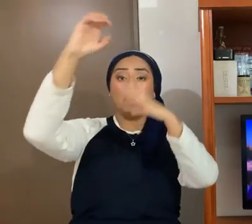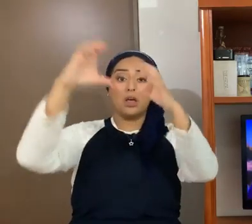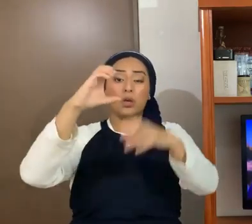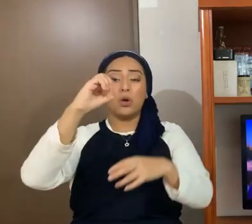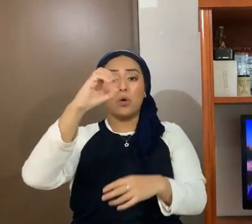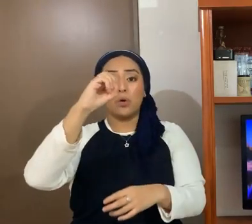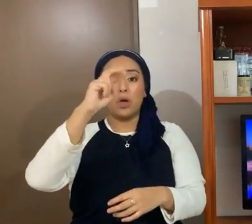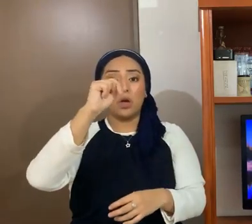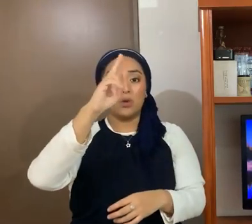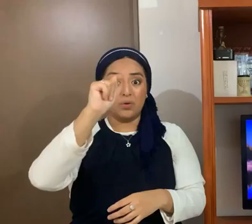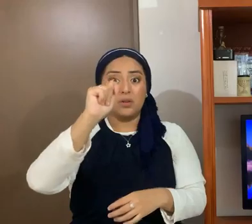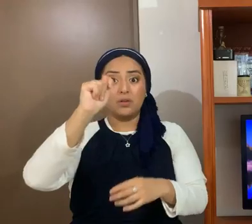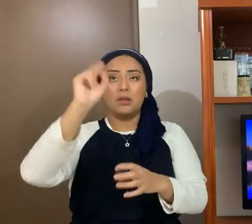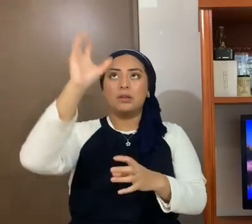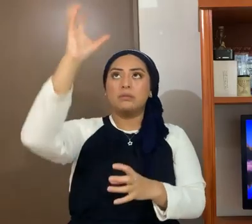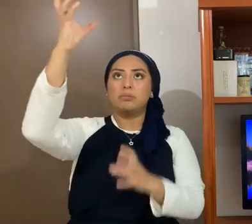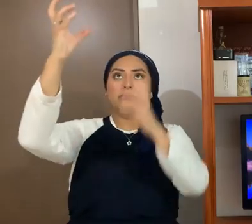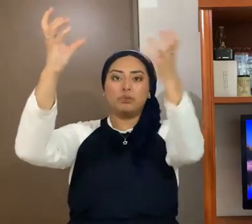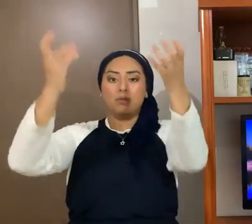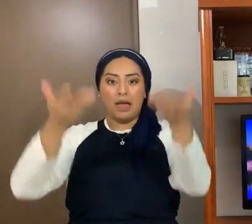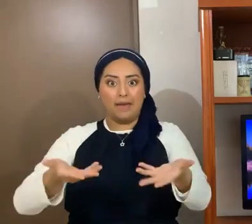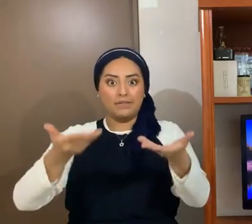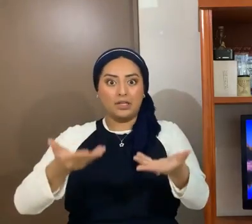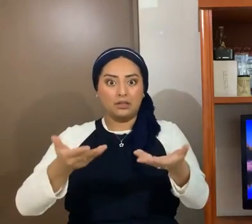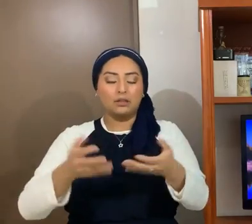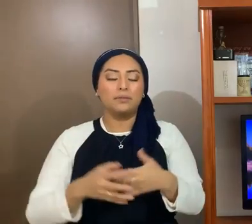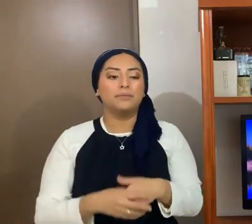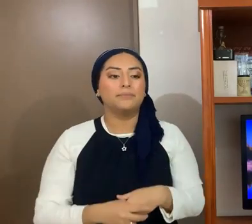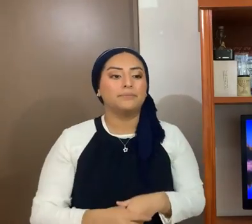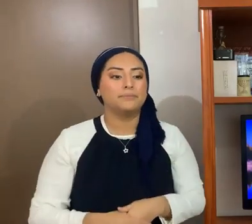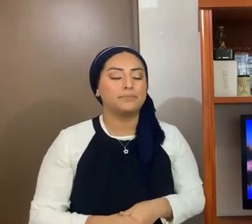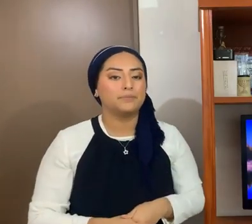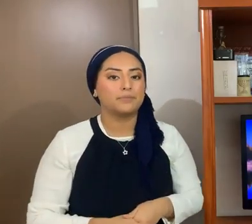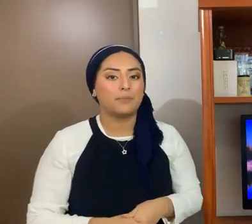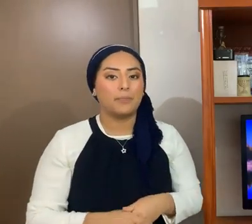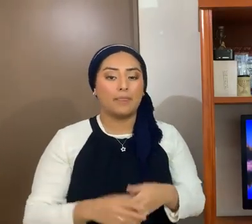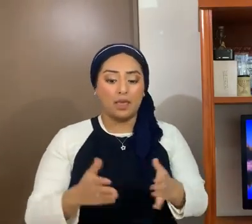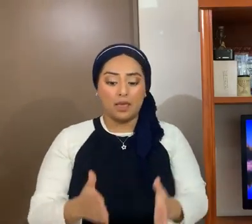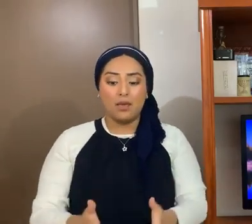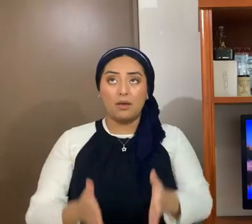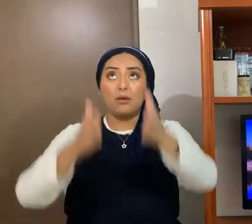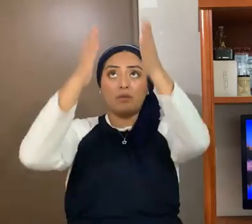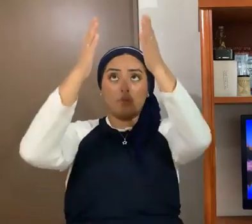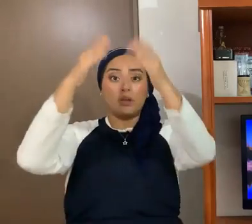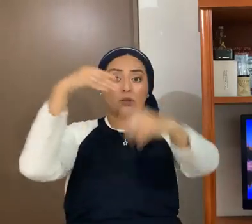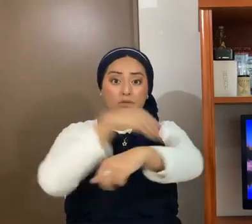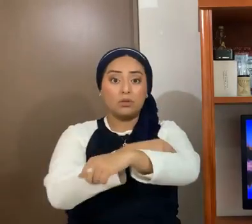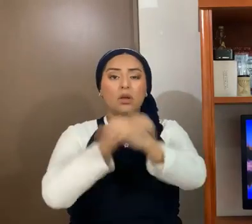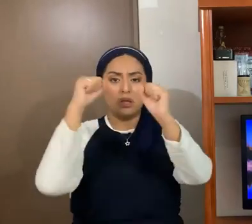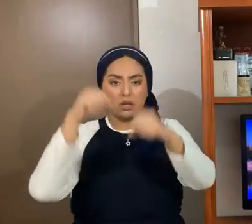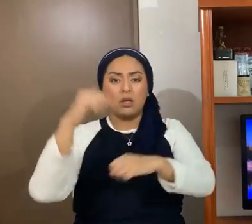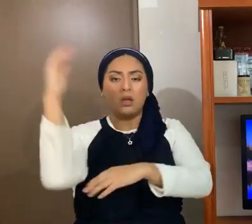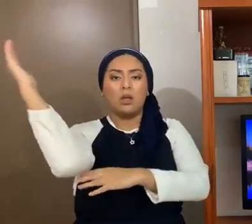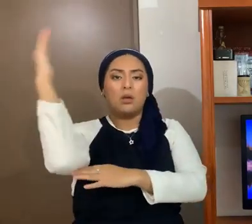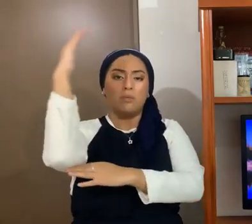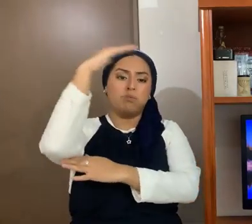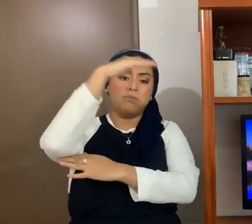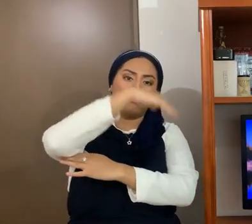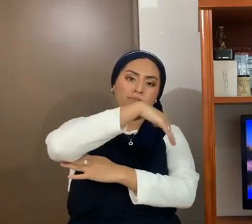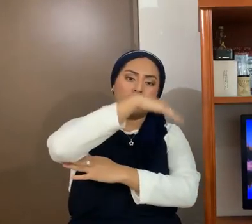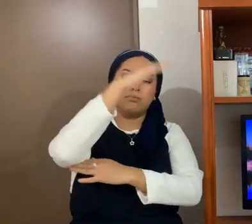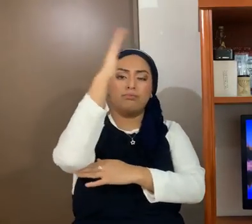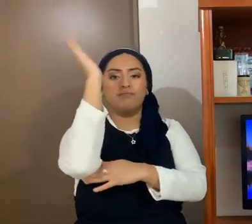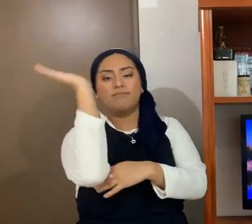hasta arriba. Y a pesar de eso, a pesar de que es firme, que es fuerte, se puede doblar,